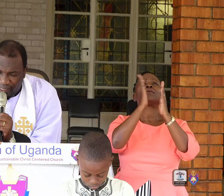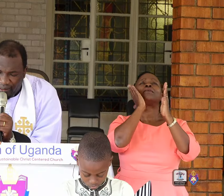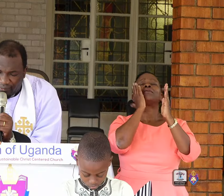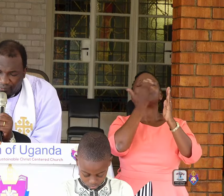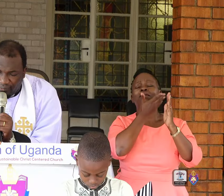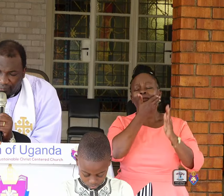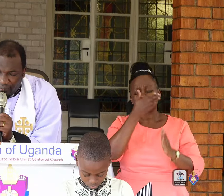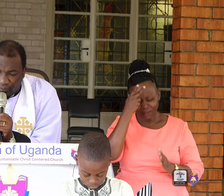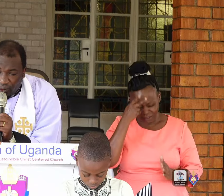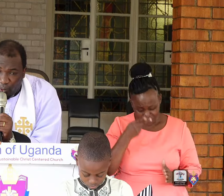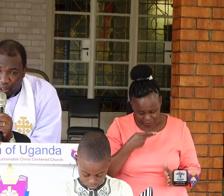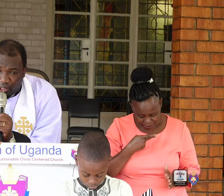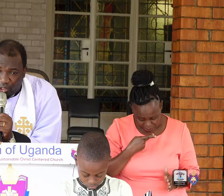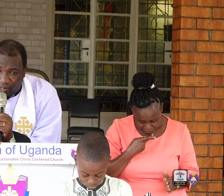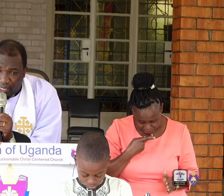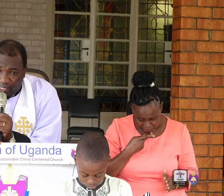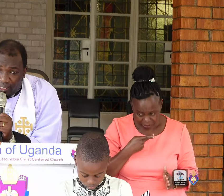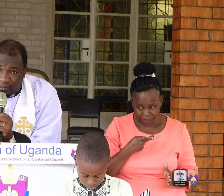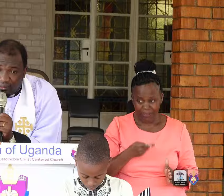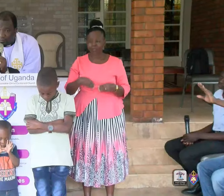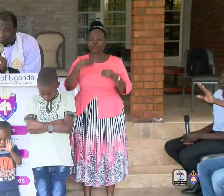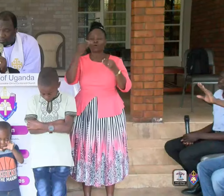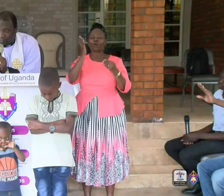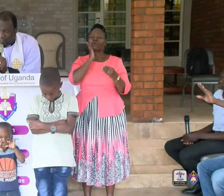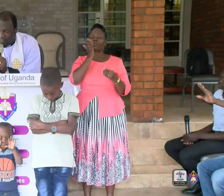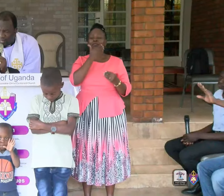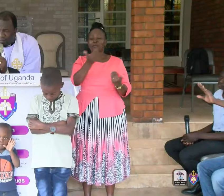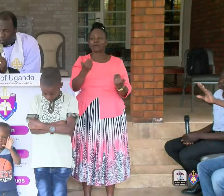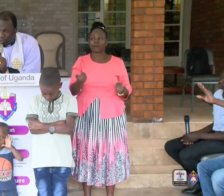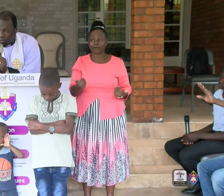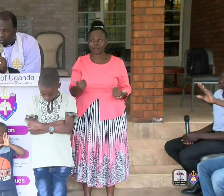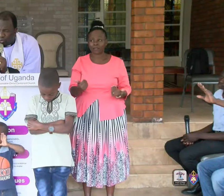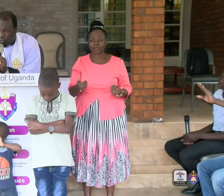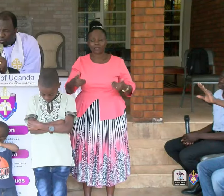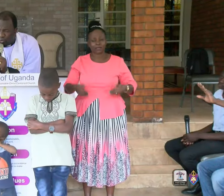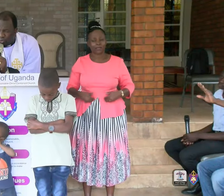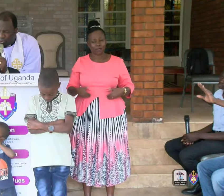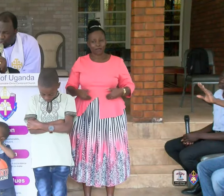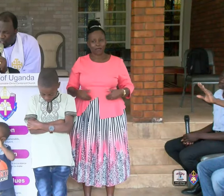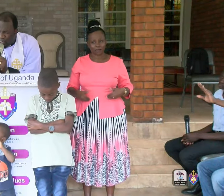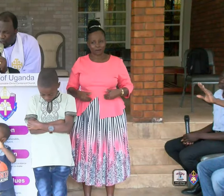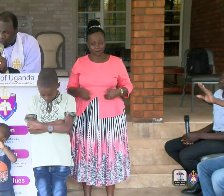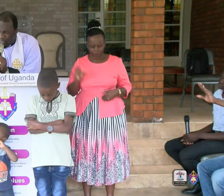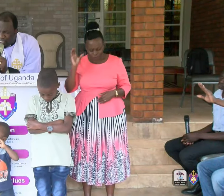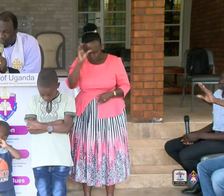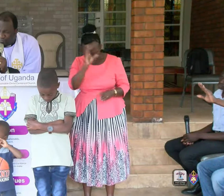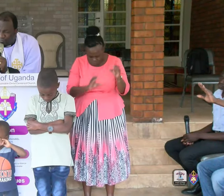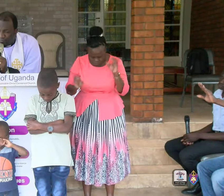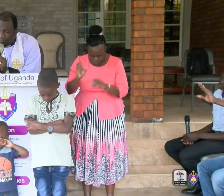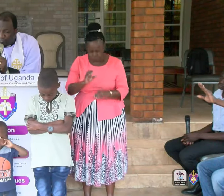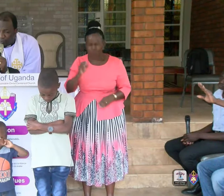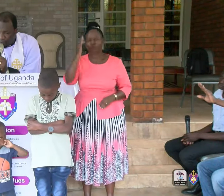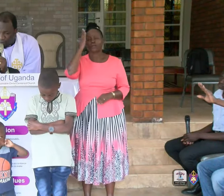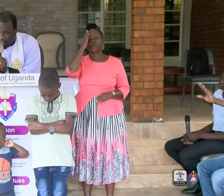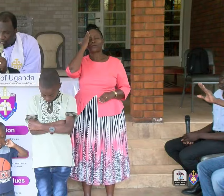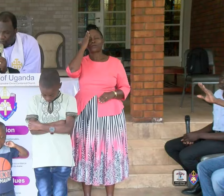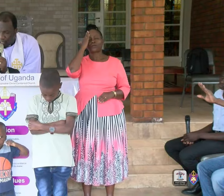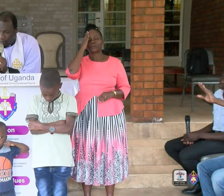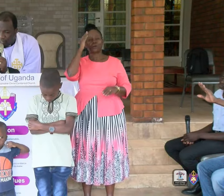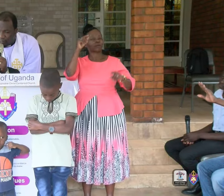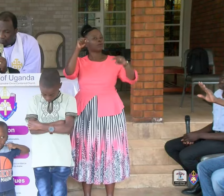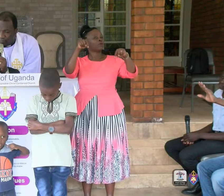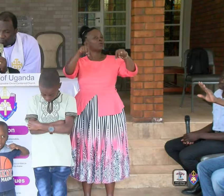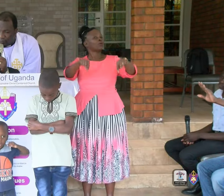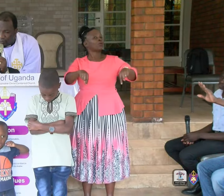abazadde, ow'ekisa abaana abato, okunoonya n'okumanya olwaleero